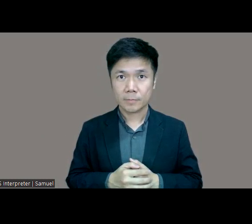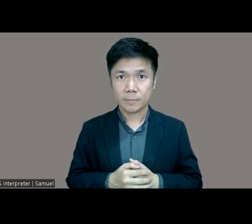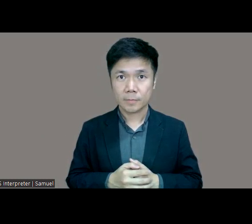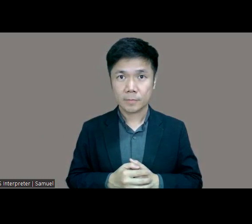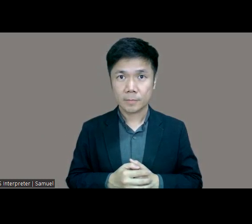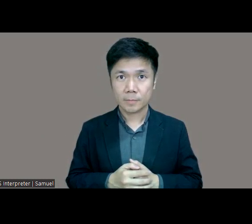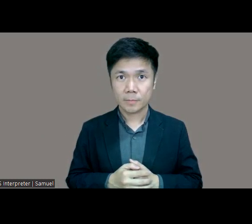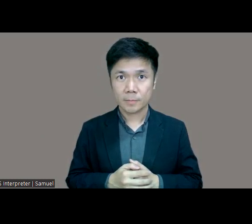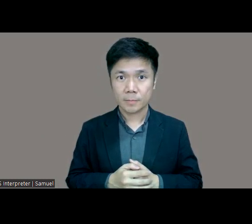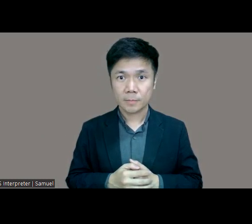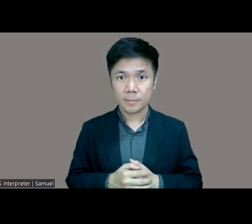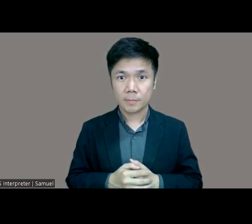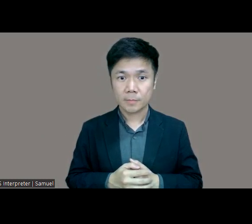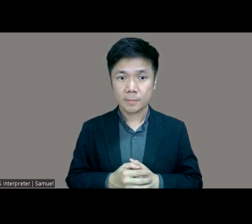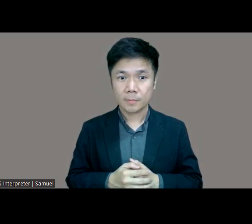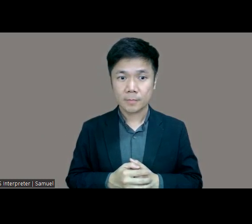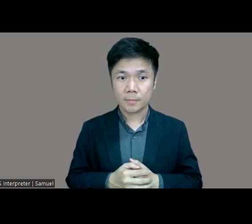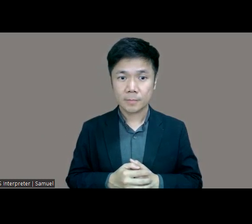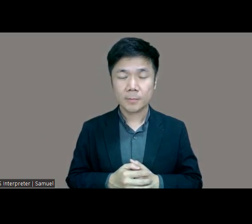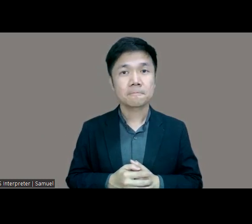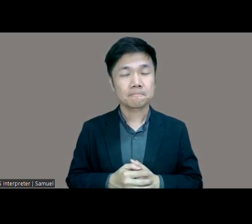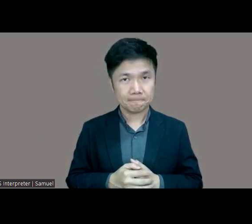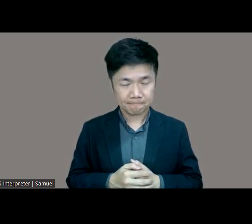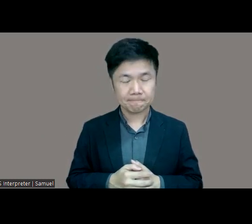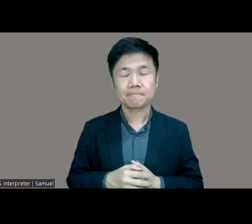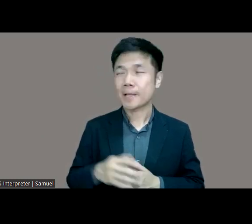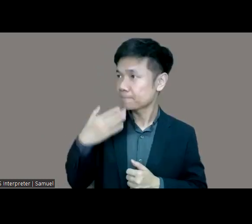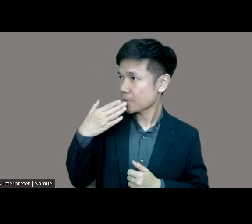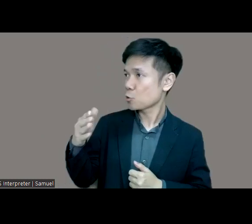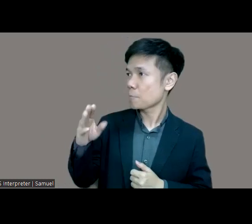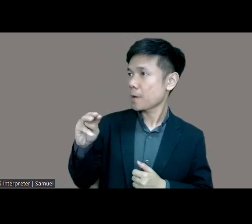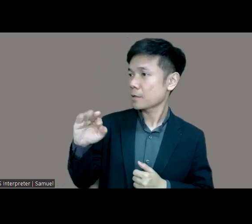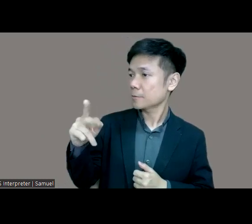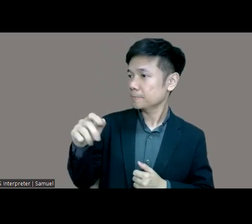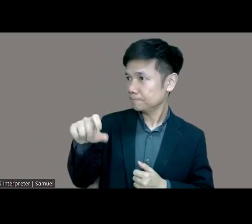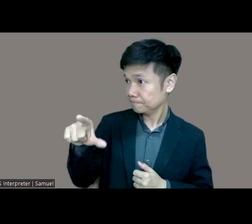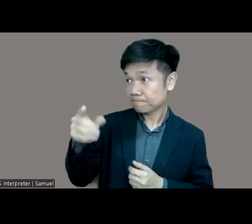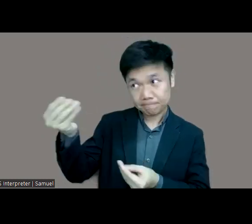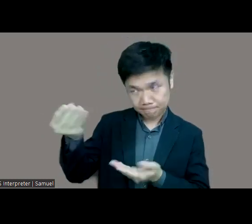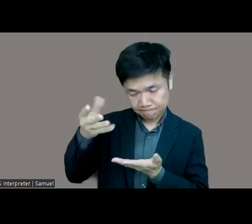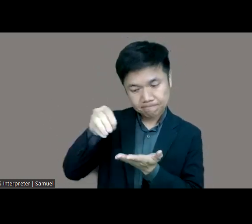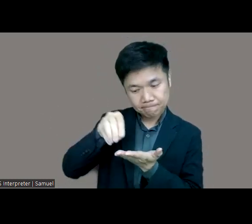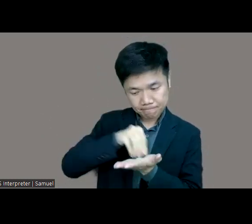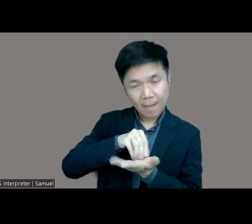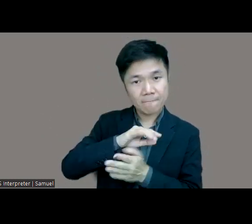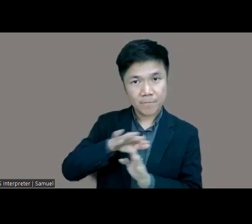Il y a eu des chances, pas de problème, Nicole, très bien noté.